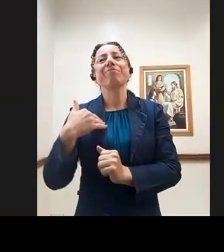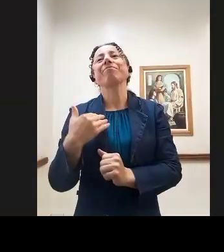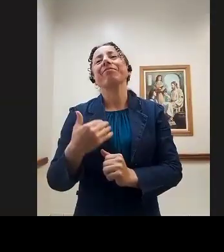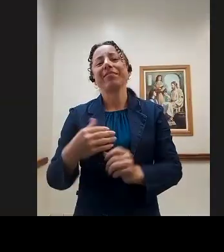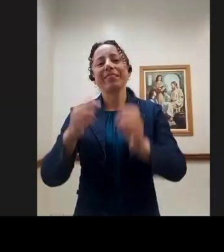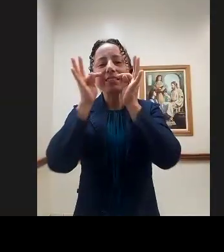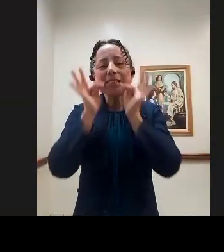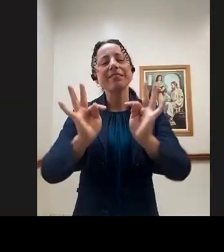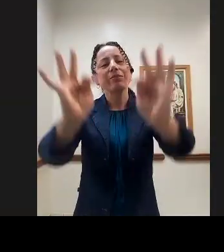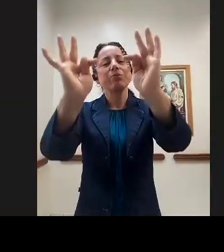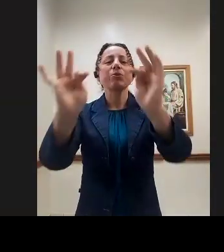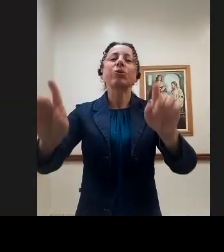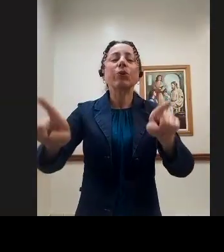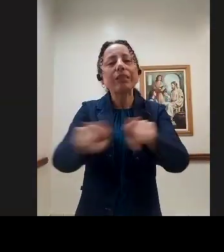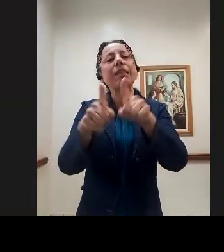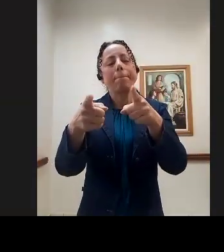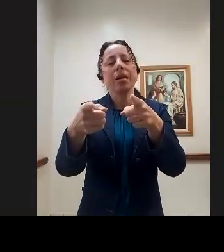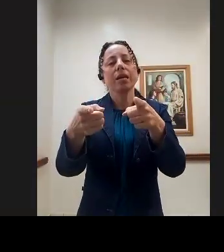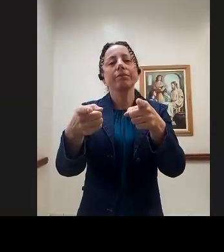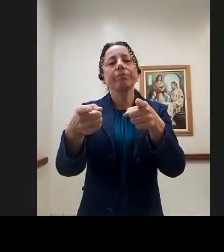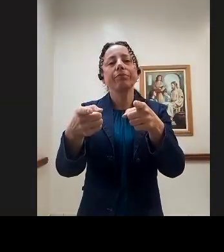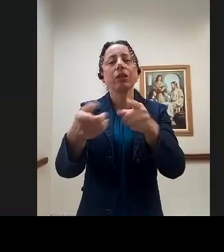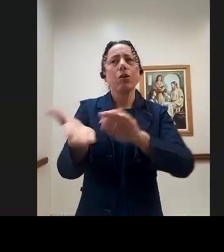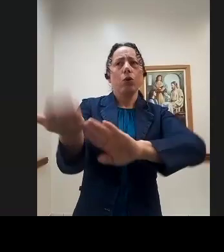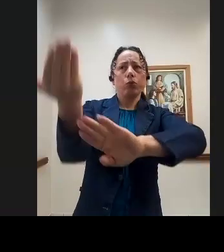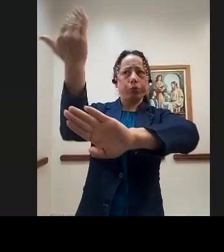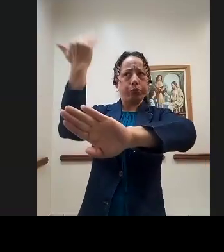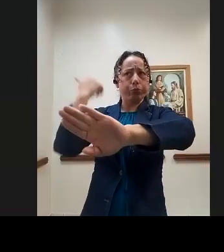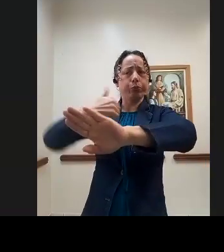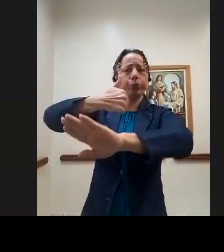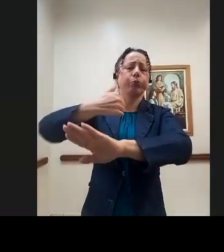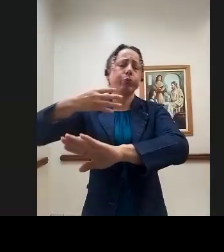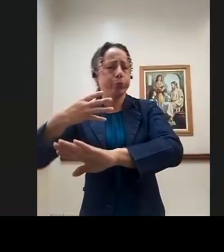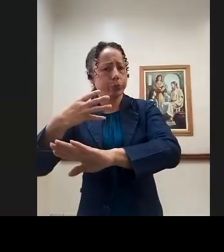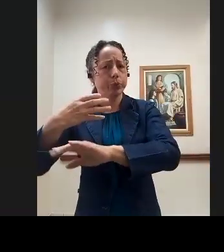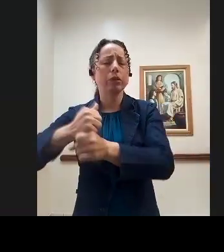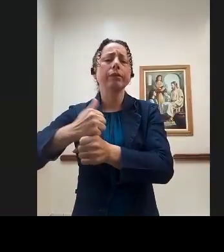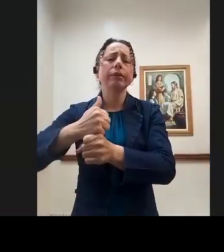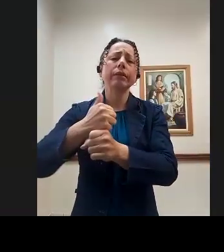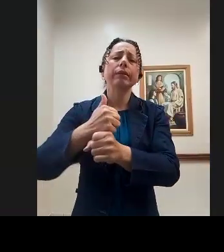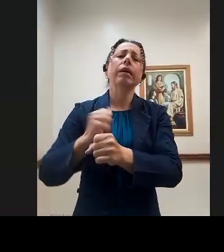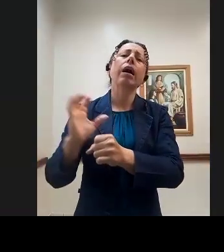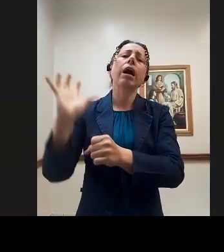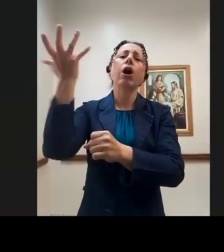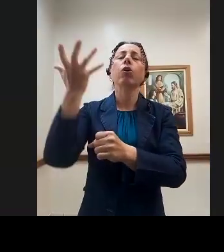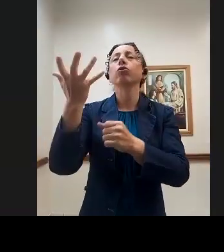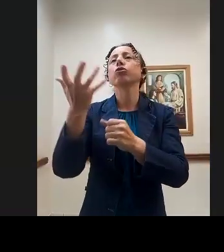né? Mas hoje faz 14 anos que aconteceu o maior milagre da minha vida.